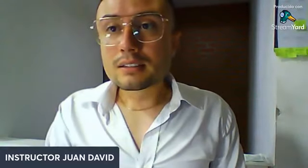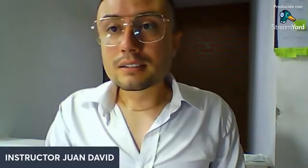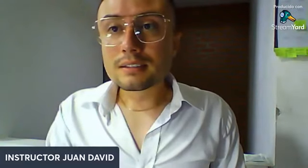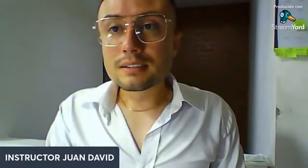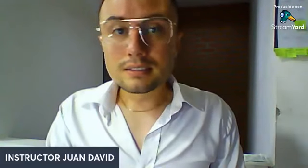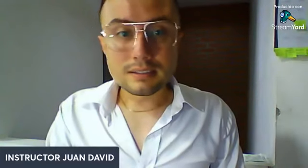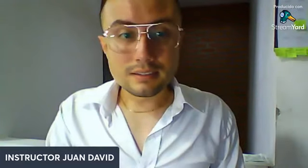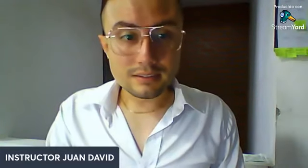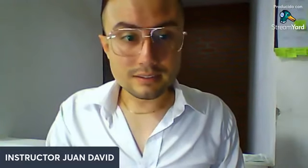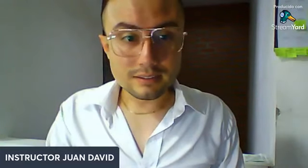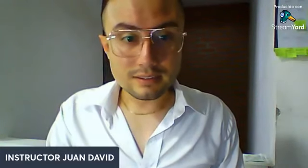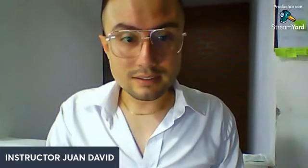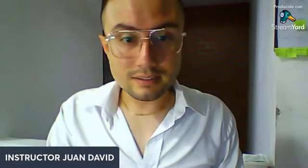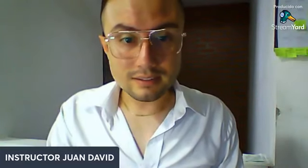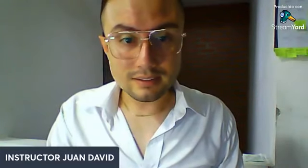Ojo aquí.